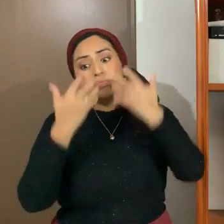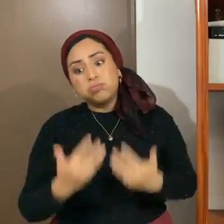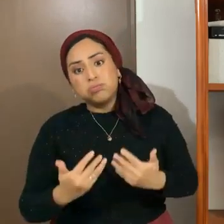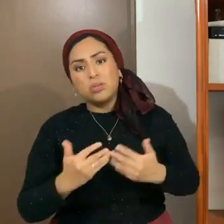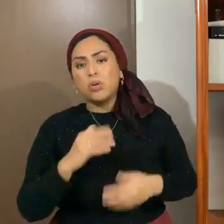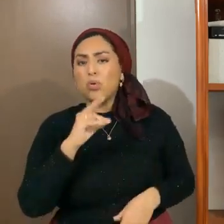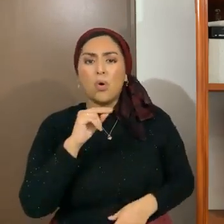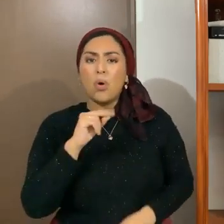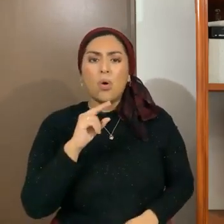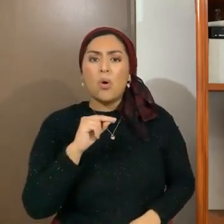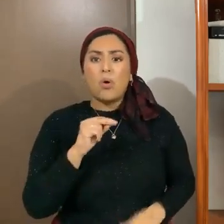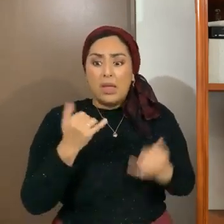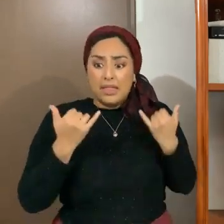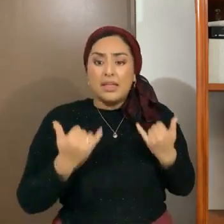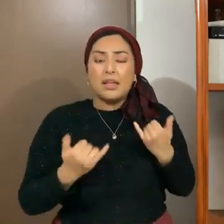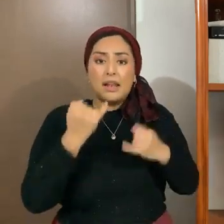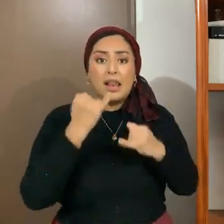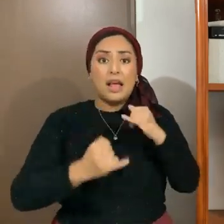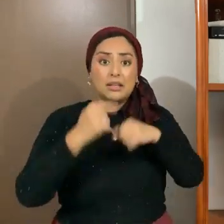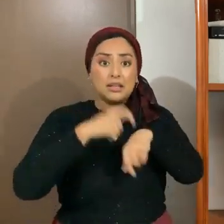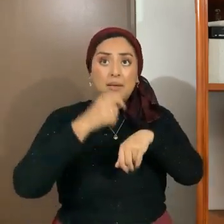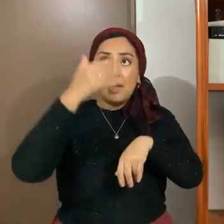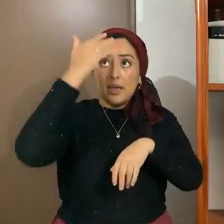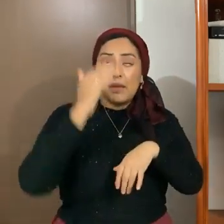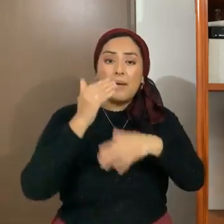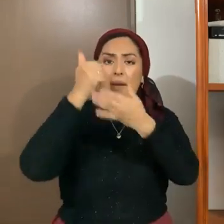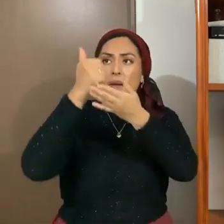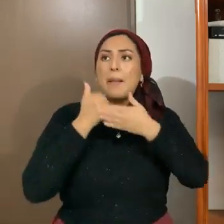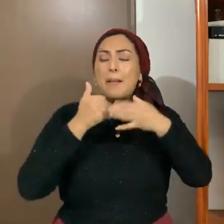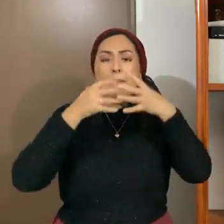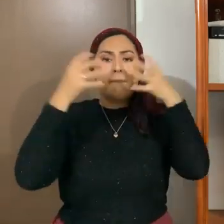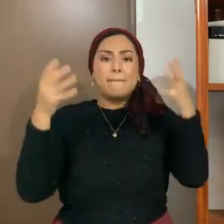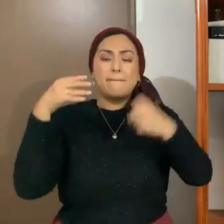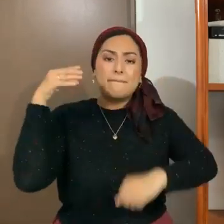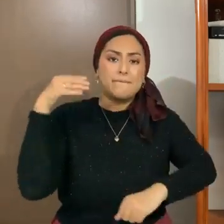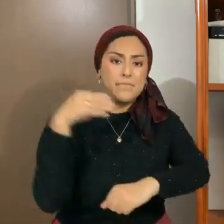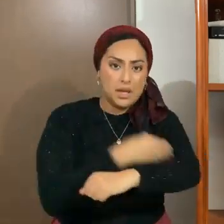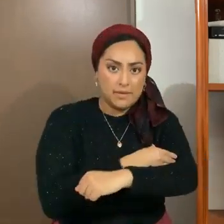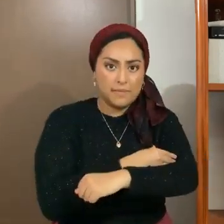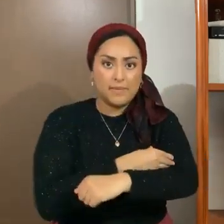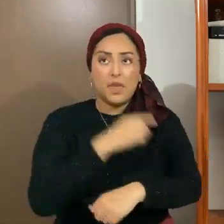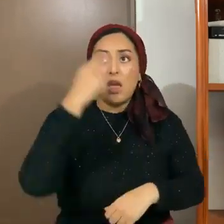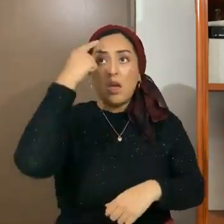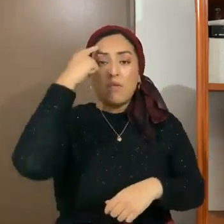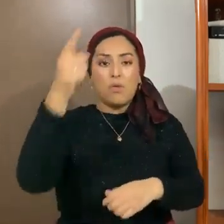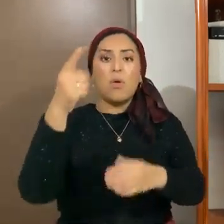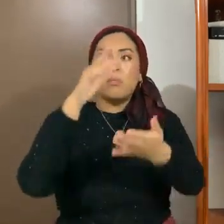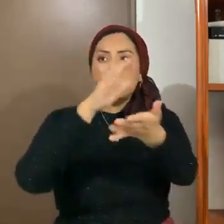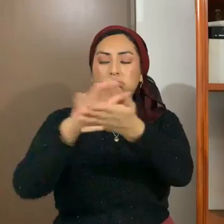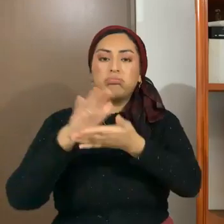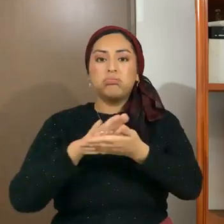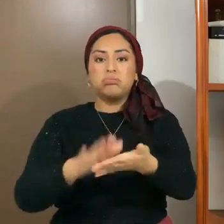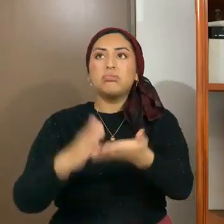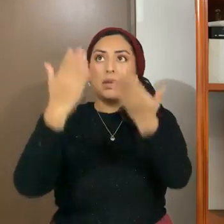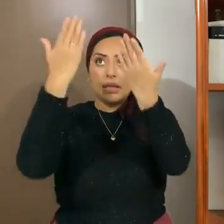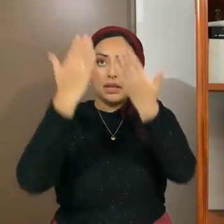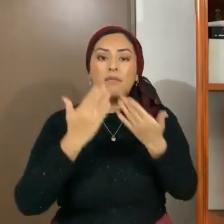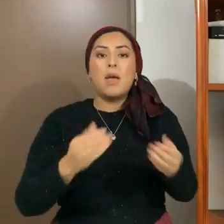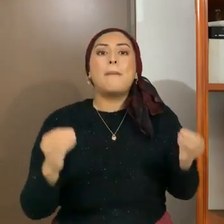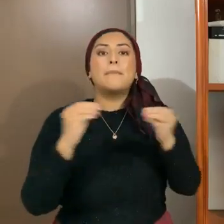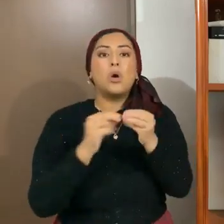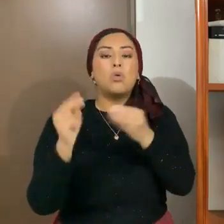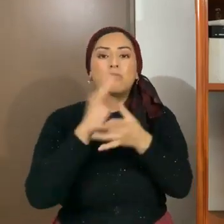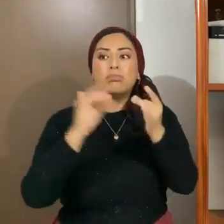no agradables. No, en estos últimos tiempos el Eterno está operando fuertemente en su remanente para purificarlo, para